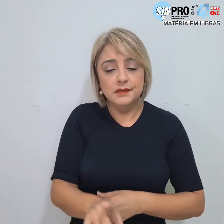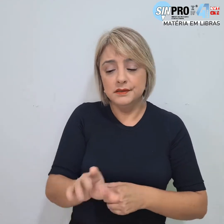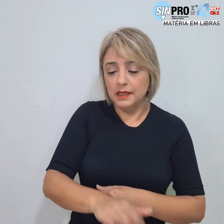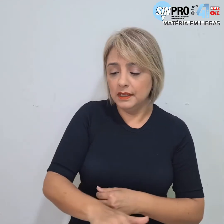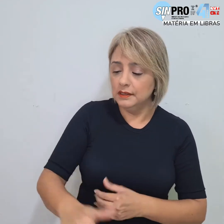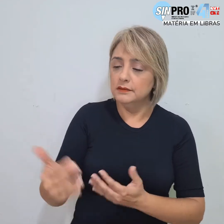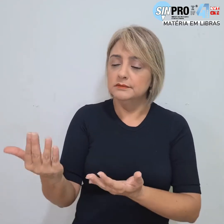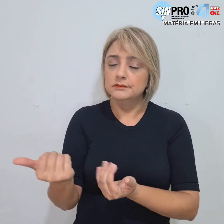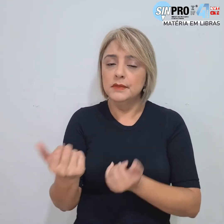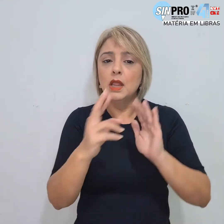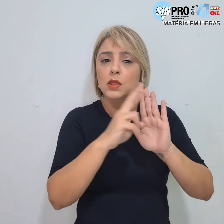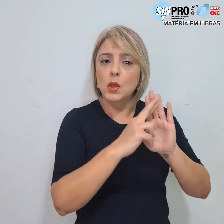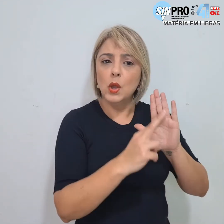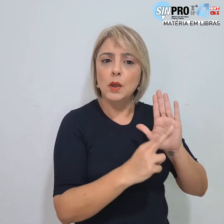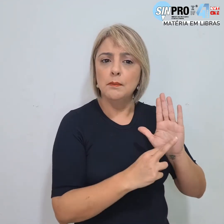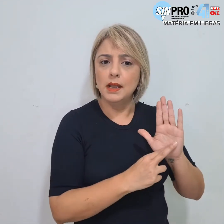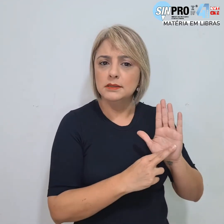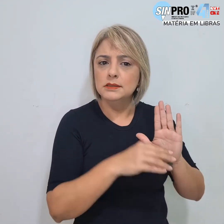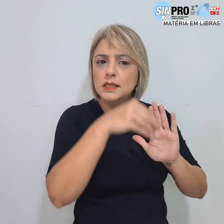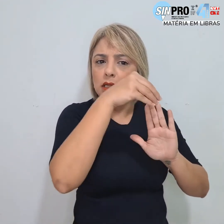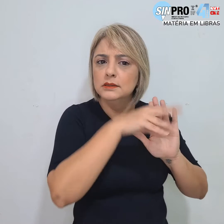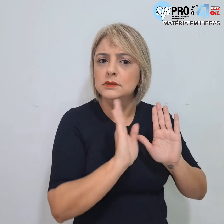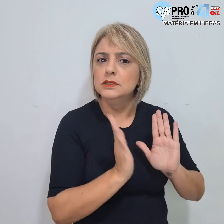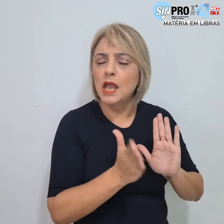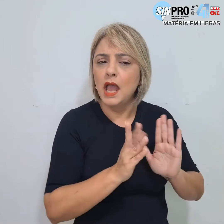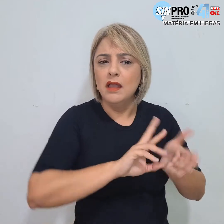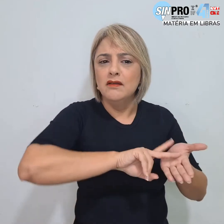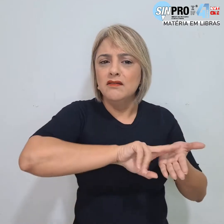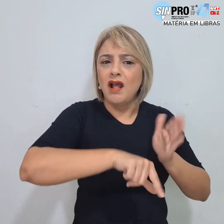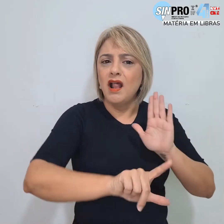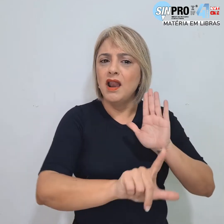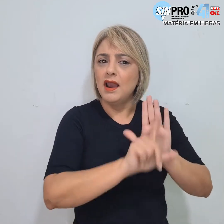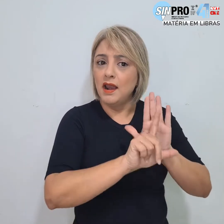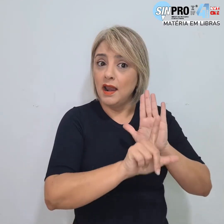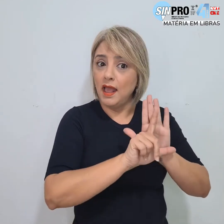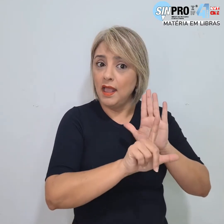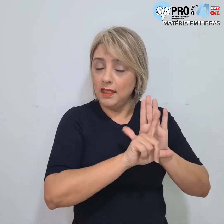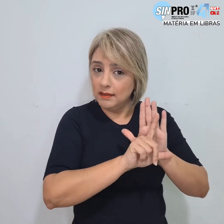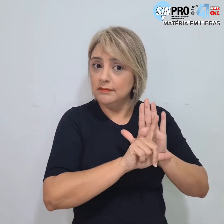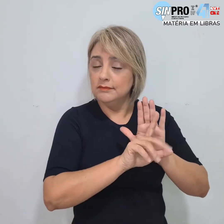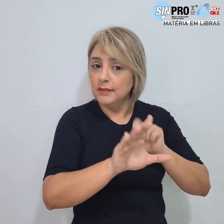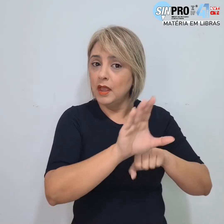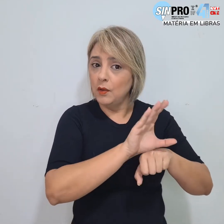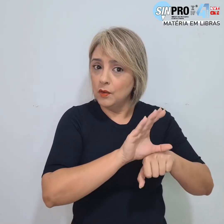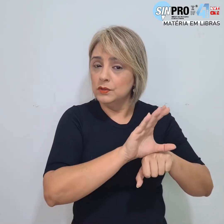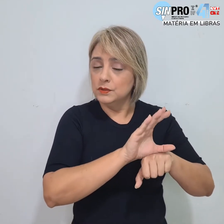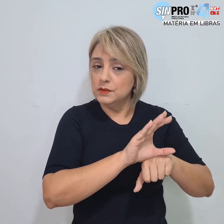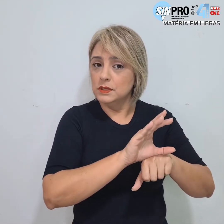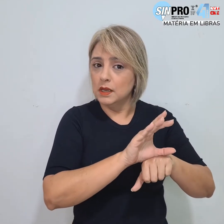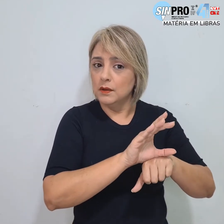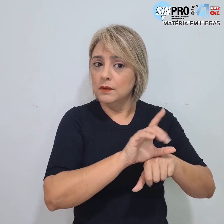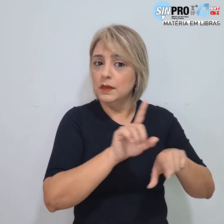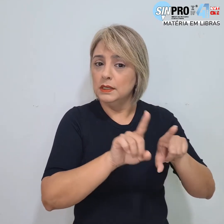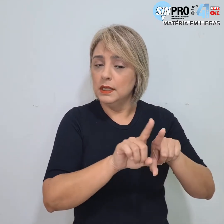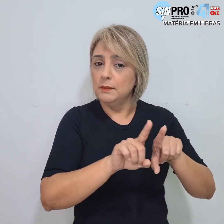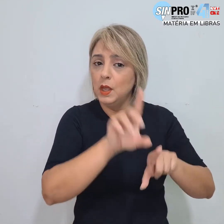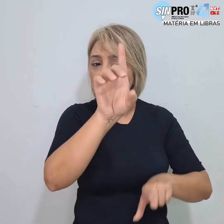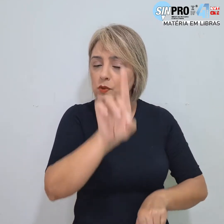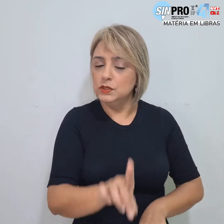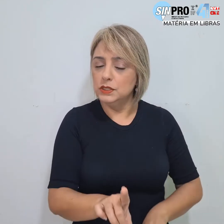adolescente normatizados em diversas leis infraconstitucionais, sobretudo o direito